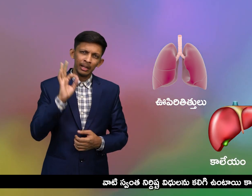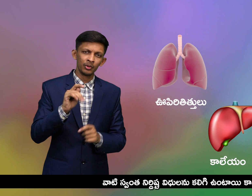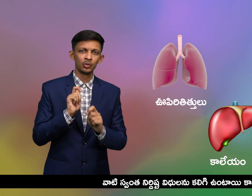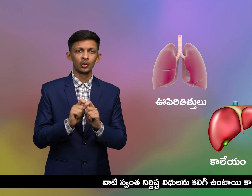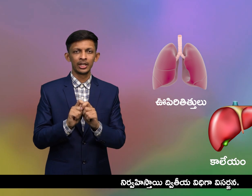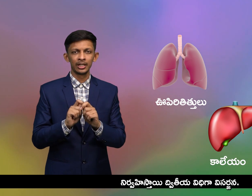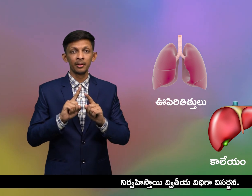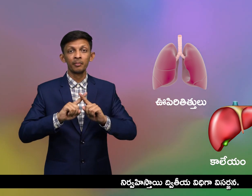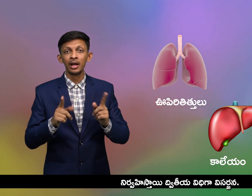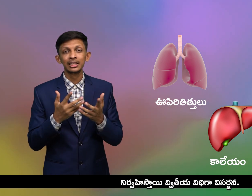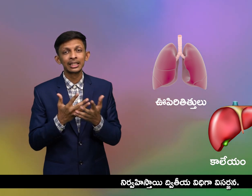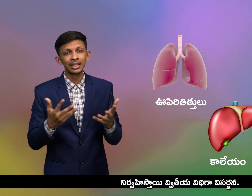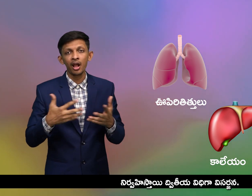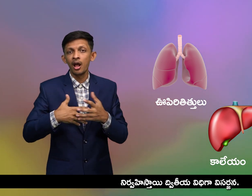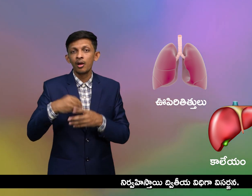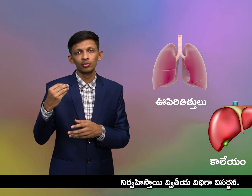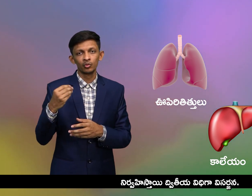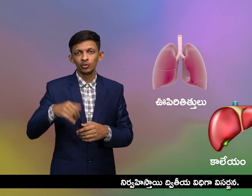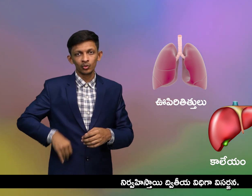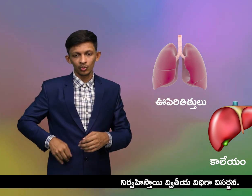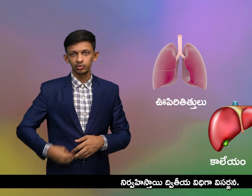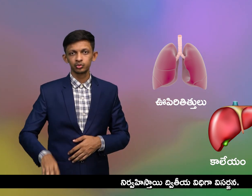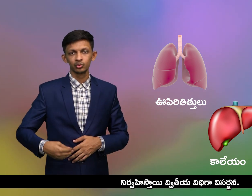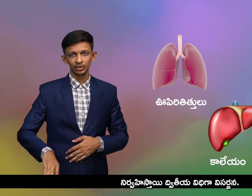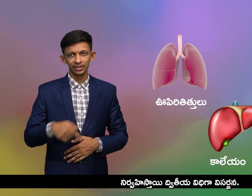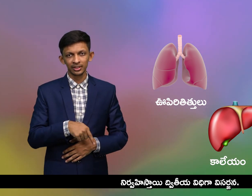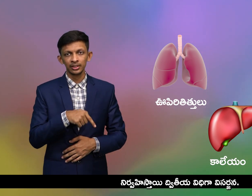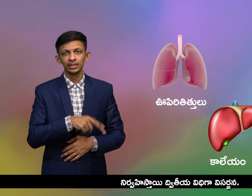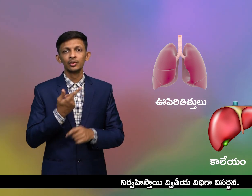కానీ ద్వితీయ విధిగా విసర్జన నిర్వహిస్తాయి.